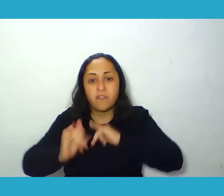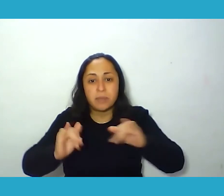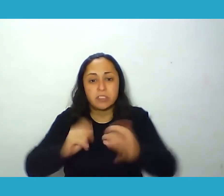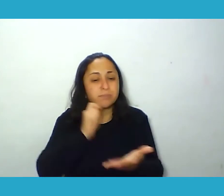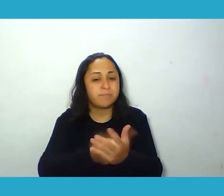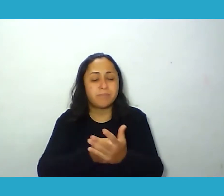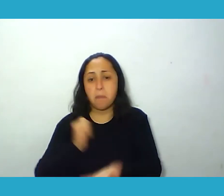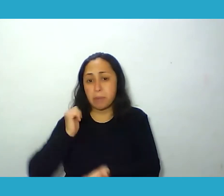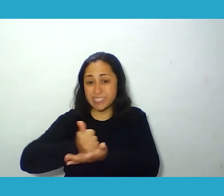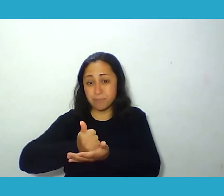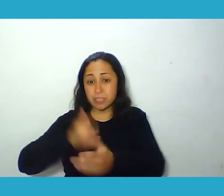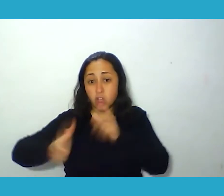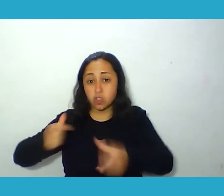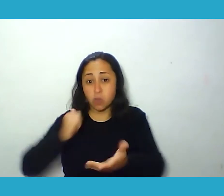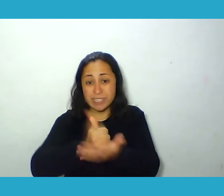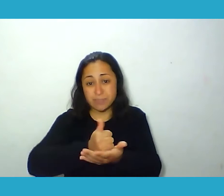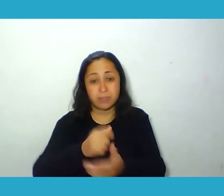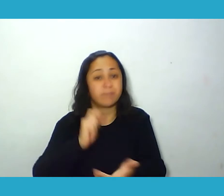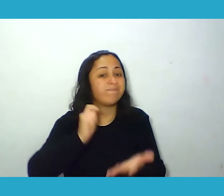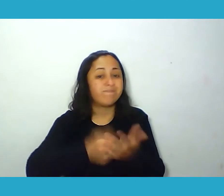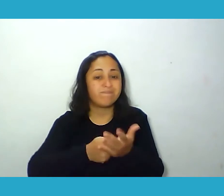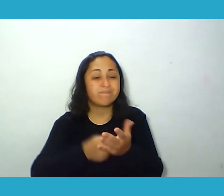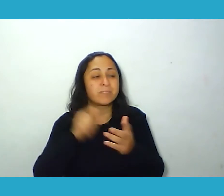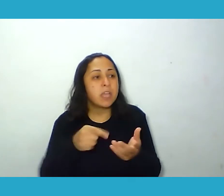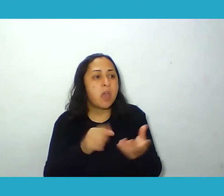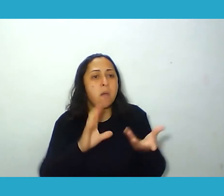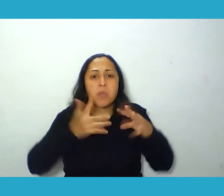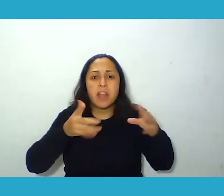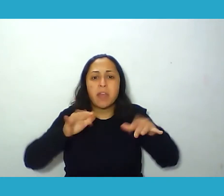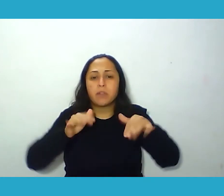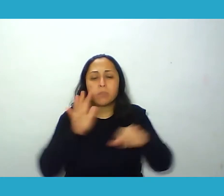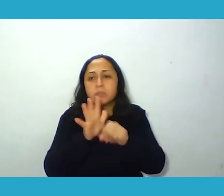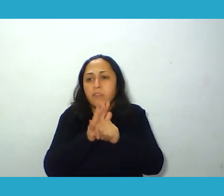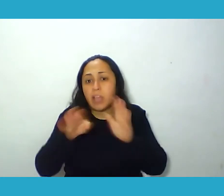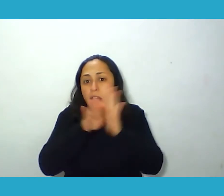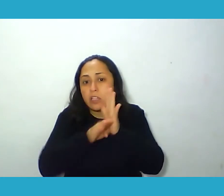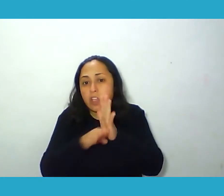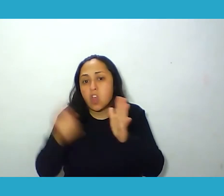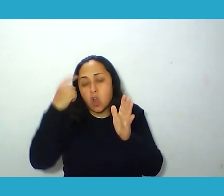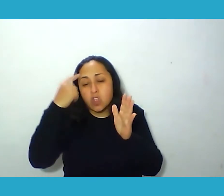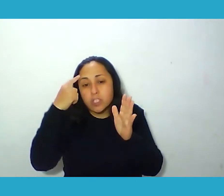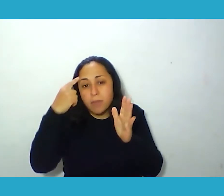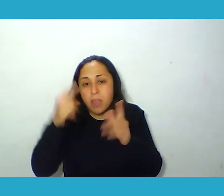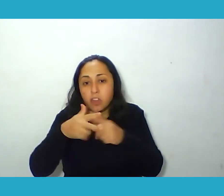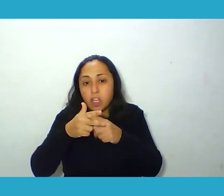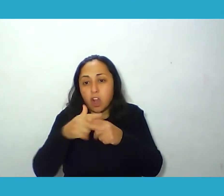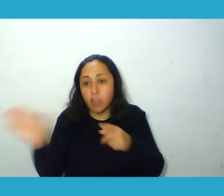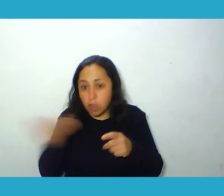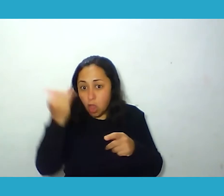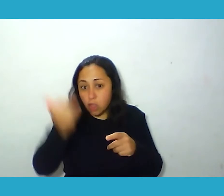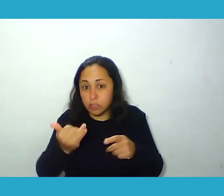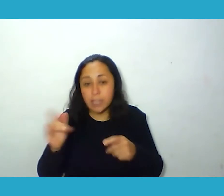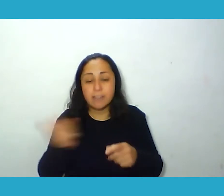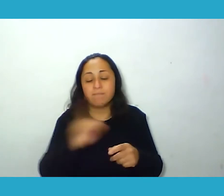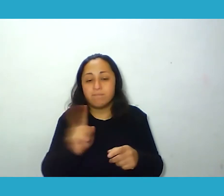y a la participación ciudadana que debe existir ante este tipo de procesos. La modalidad virtual implica disponer de conocimientos y tecnologías que no todos tienen. Aclara